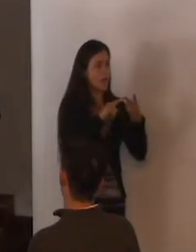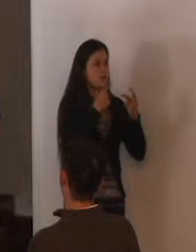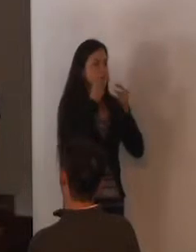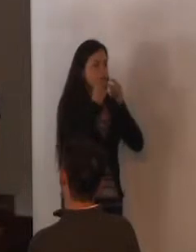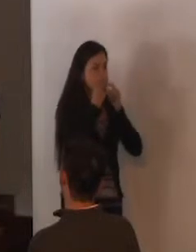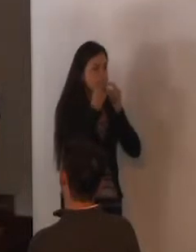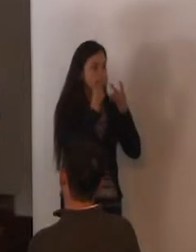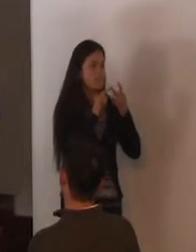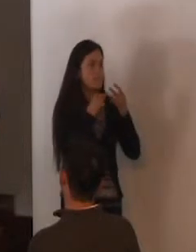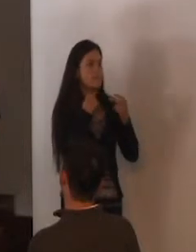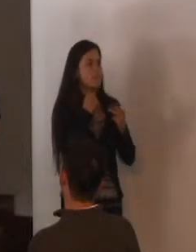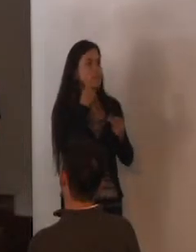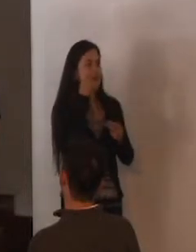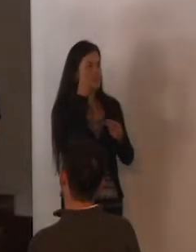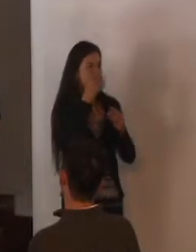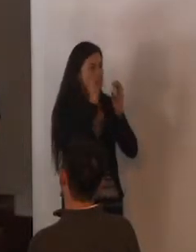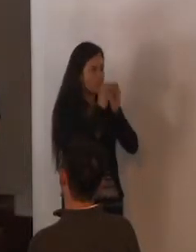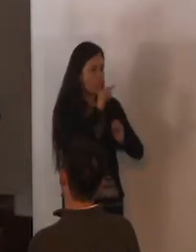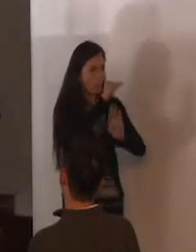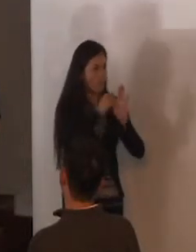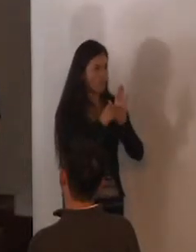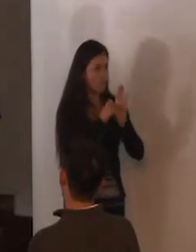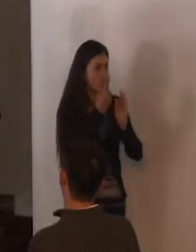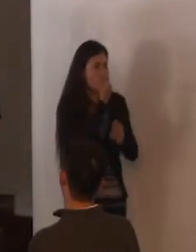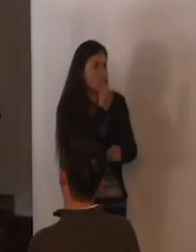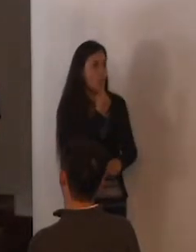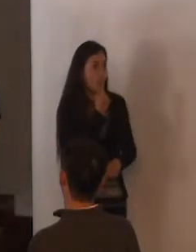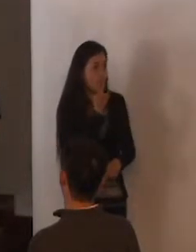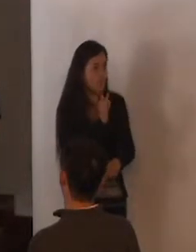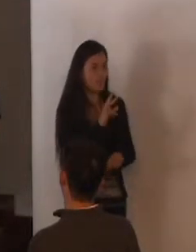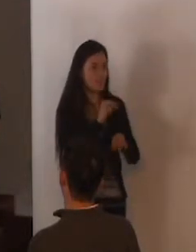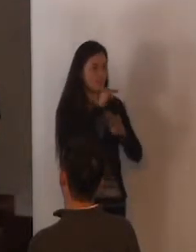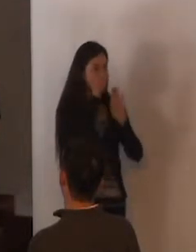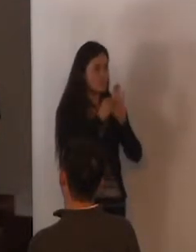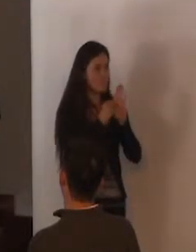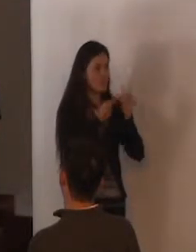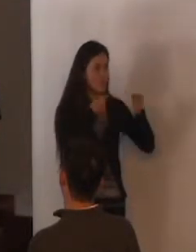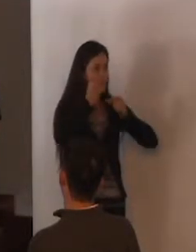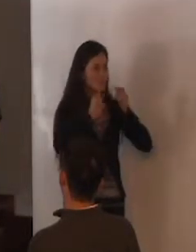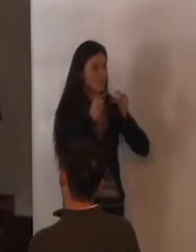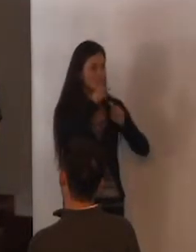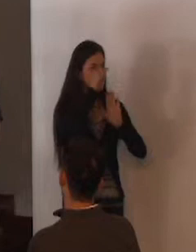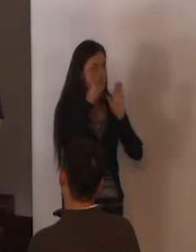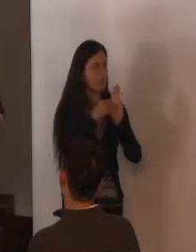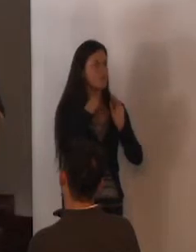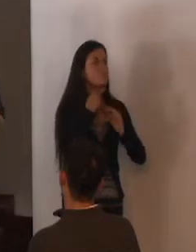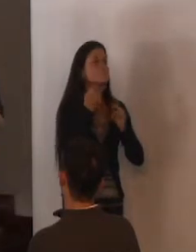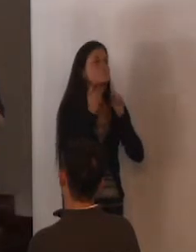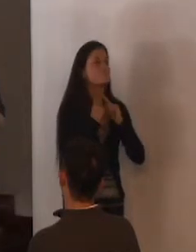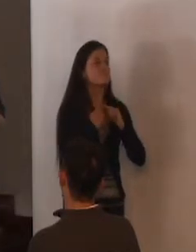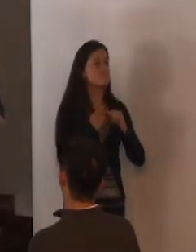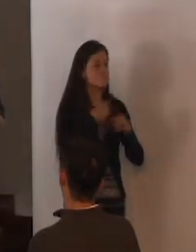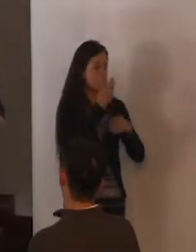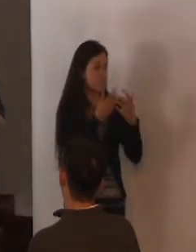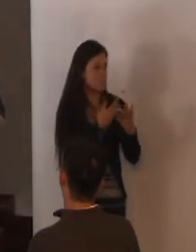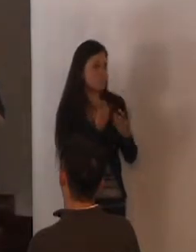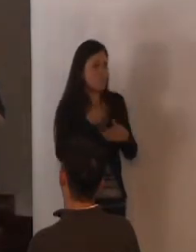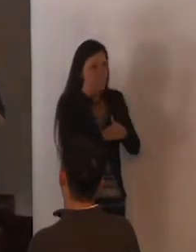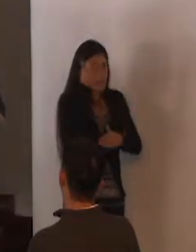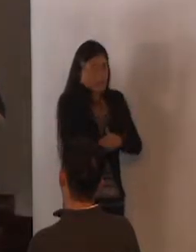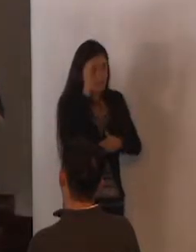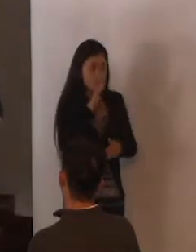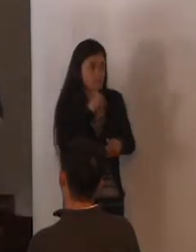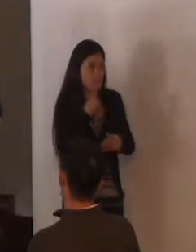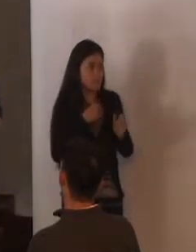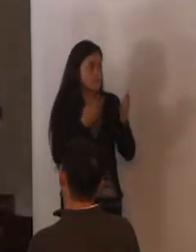los labios, el paladar de una forma tan rápida, tan coordinada y tan precisa que no somos conscientes exactamente de cómo lo